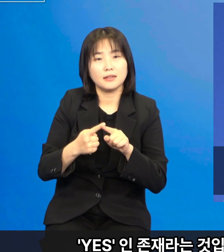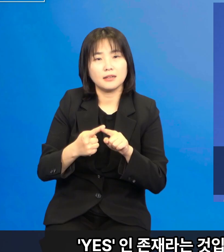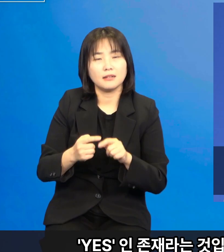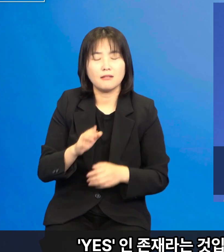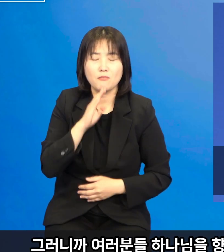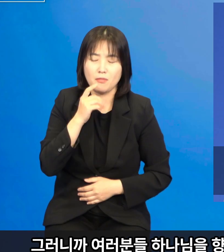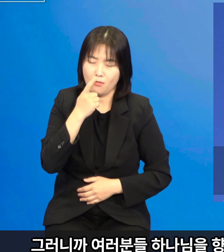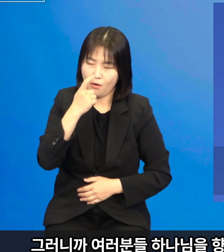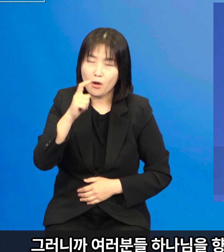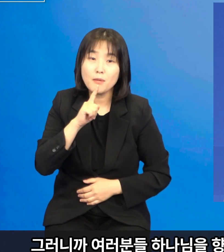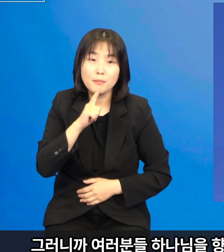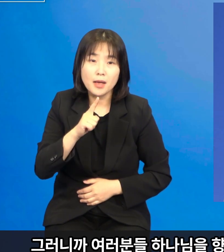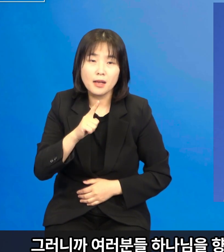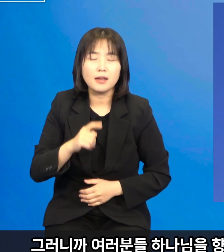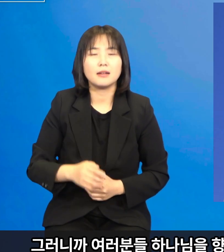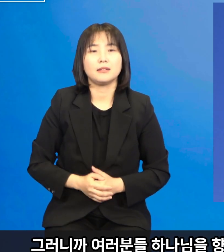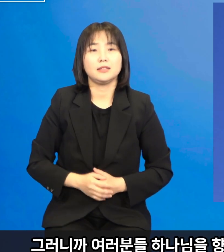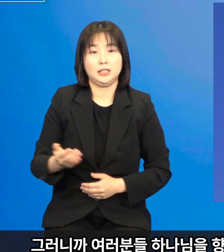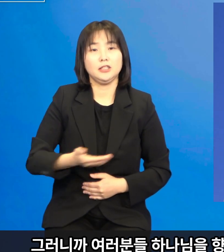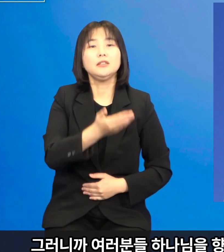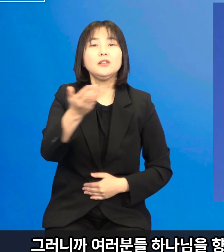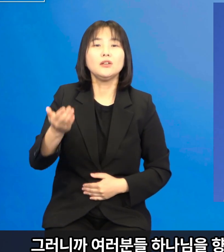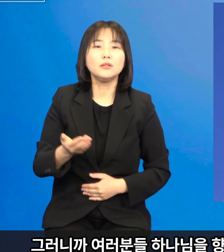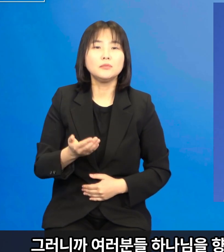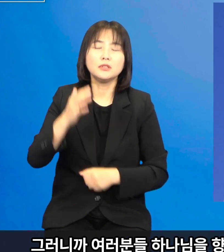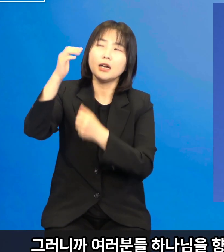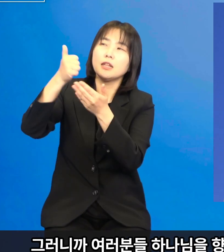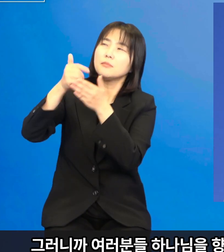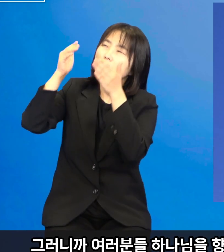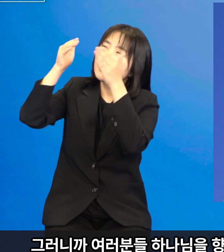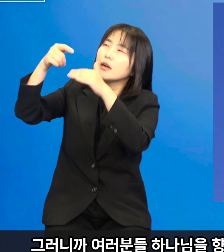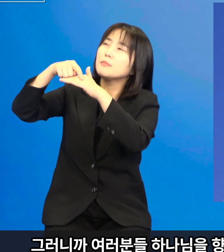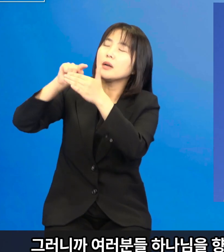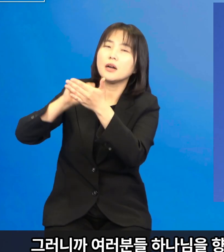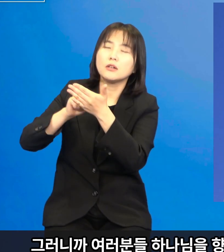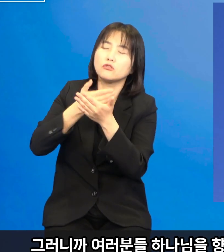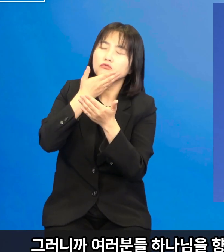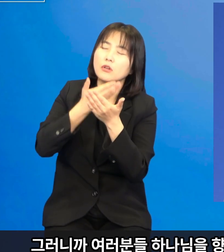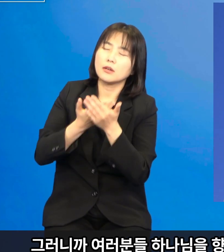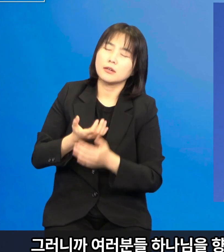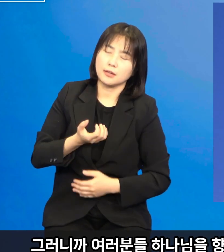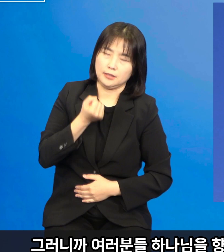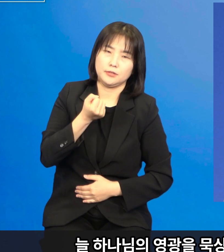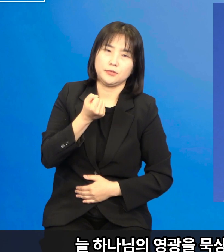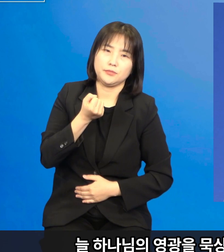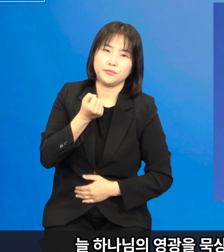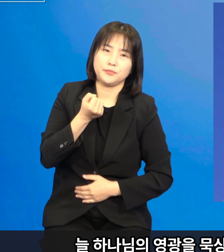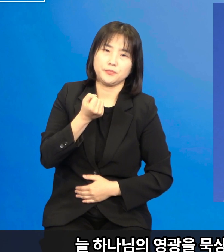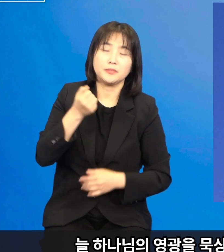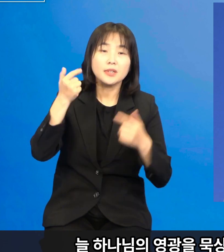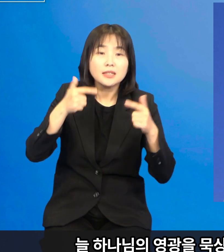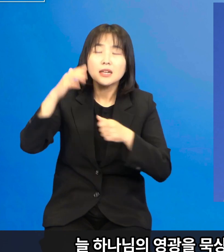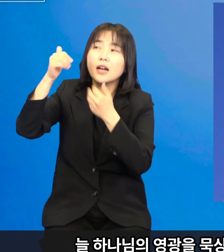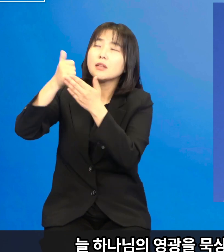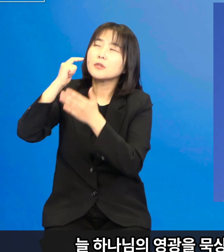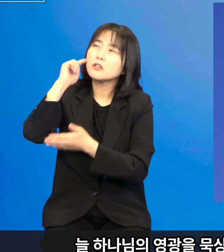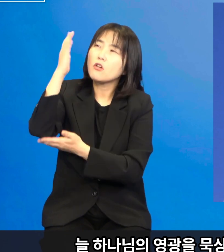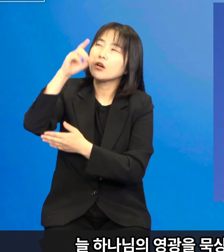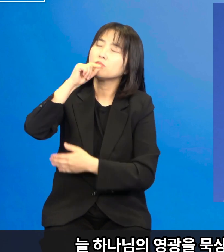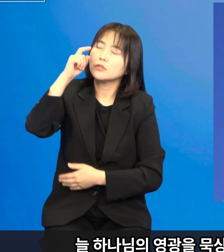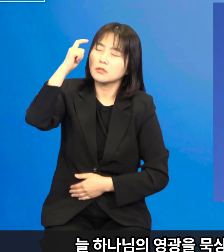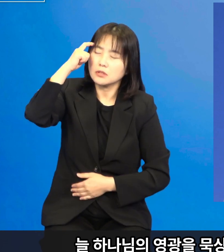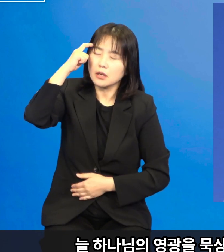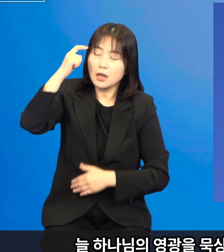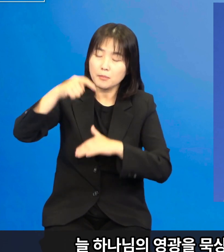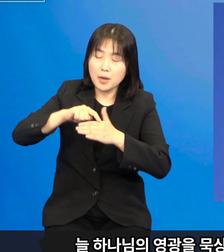멋진 말이죠. 그러니까 여러분들, 하나님을 향한 그 마음을 귀하게 간직하시고 늘 하나님의 영광을 묵상하는 그